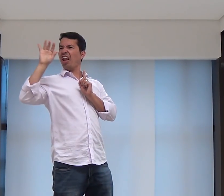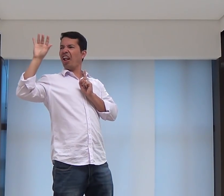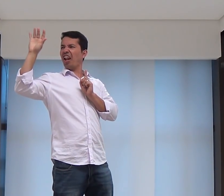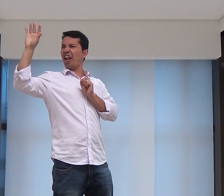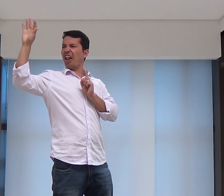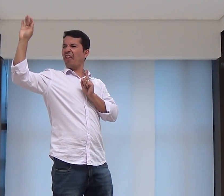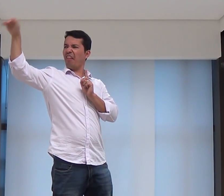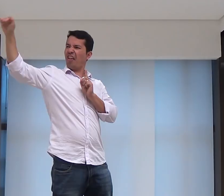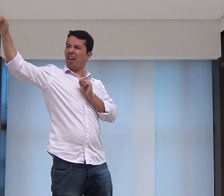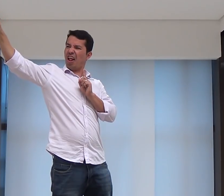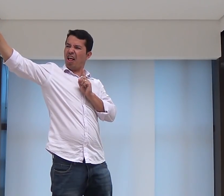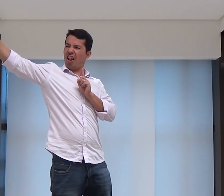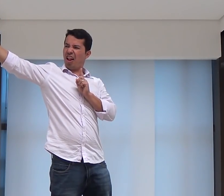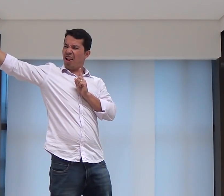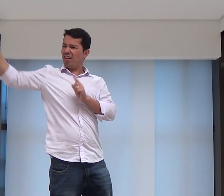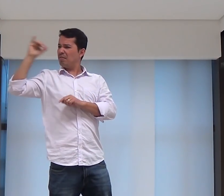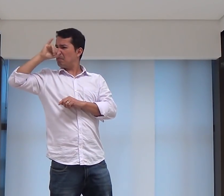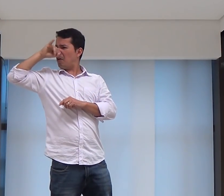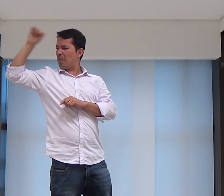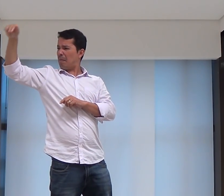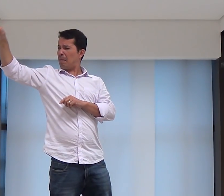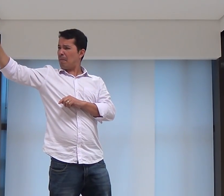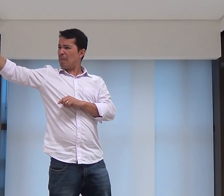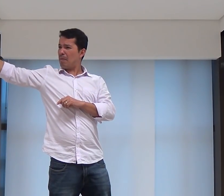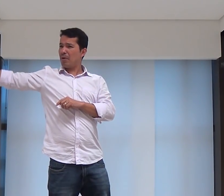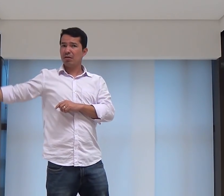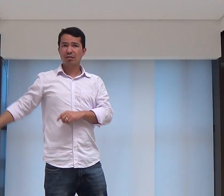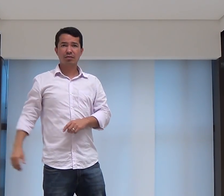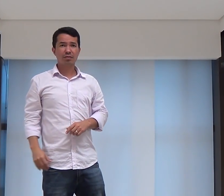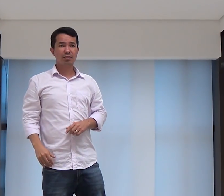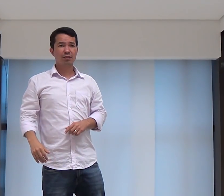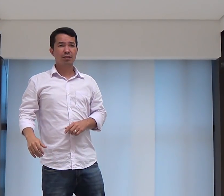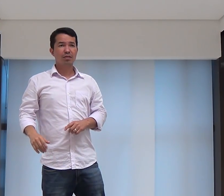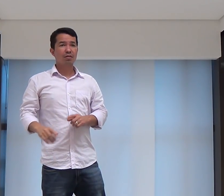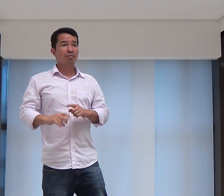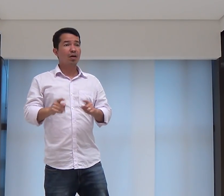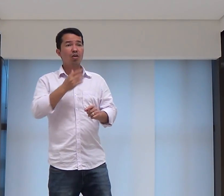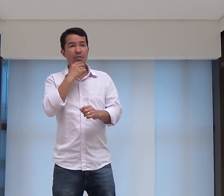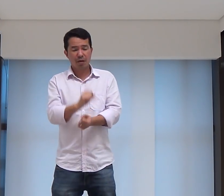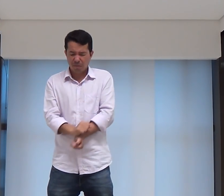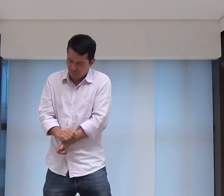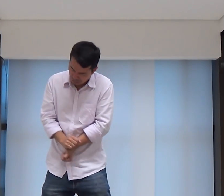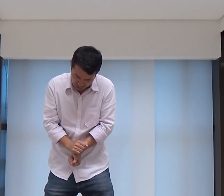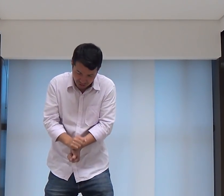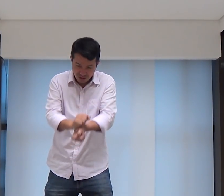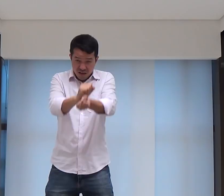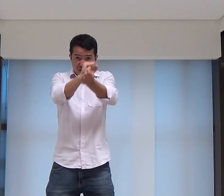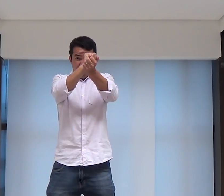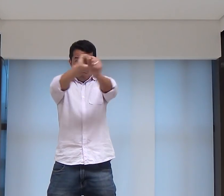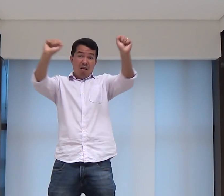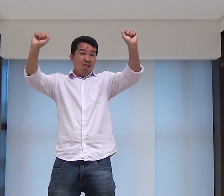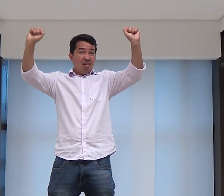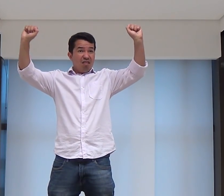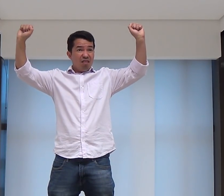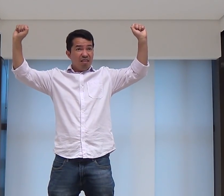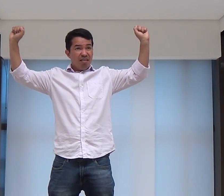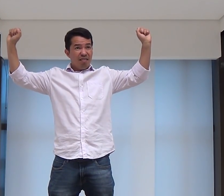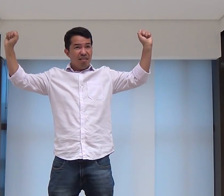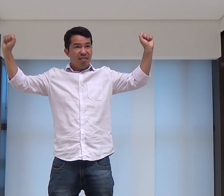corpo. Então aqueles espíritos que habitavam naquela pessoa se infiltraram em corpos de porcos. E aquele que era prisioneiro se